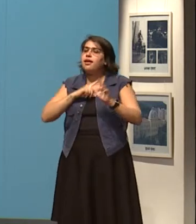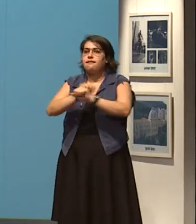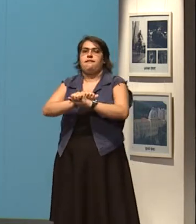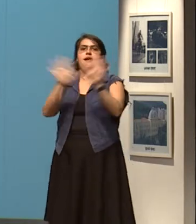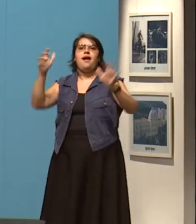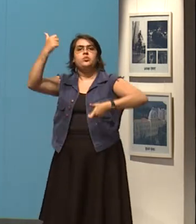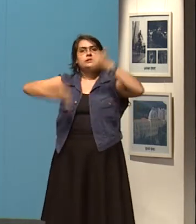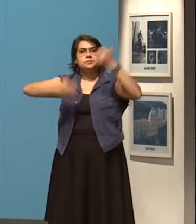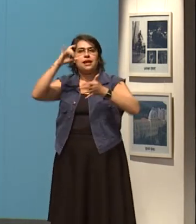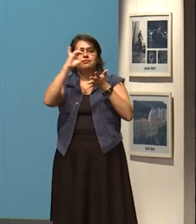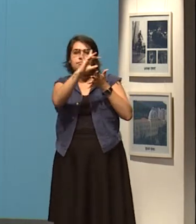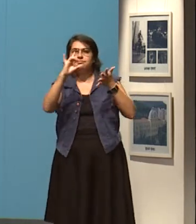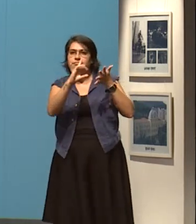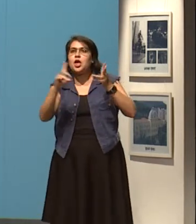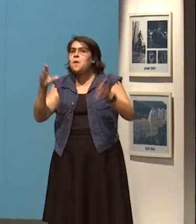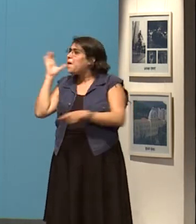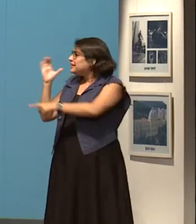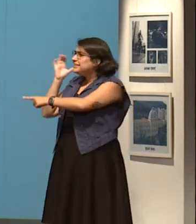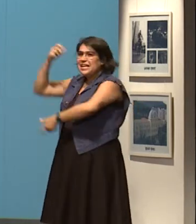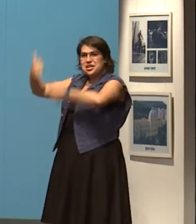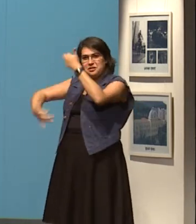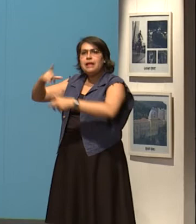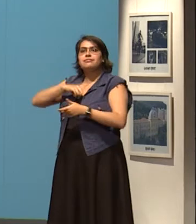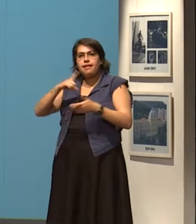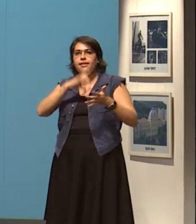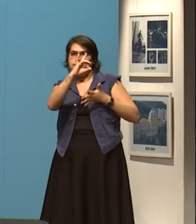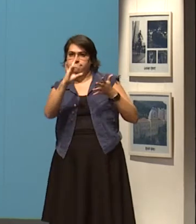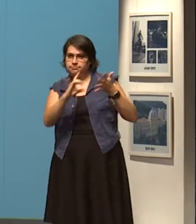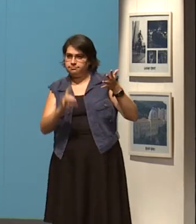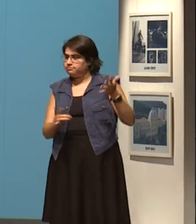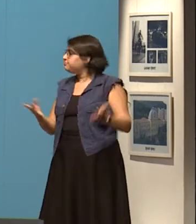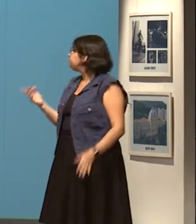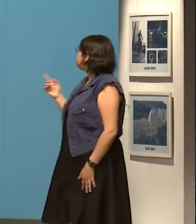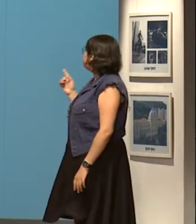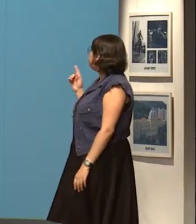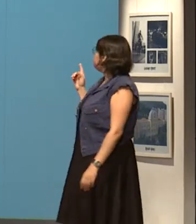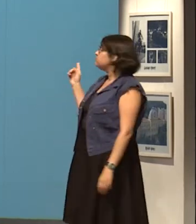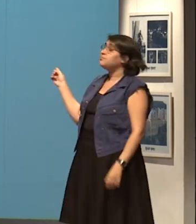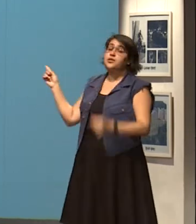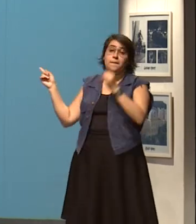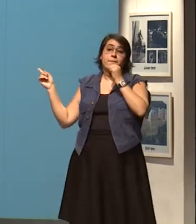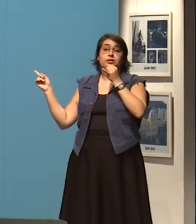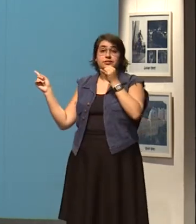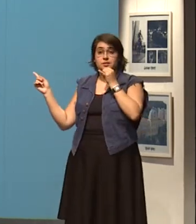E dentro da lei esclarece vários tipos de violência, assim como a Célia falou anteriormente, a Selma